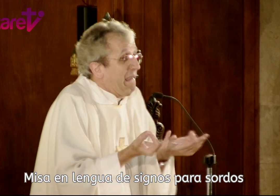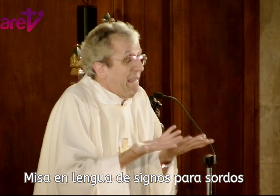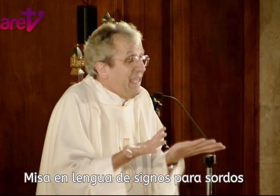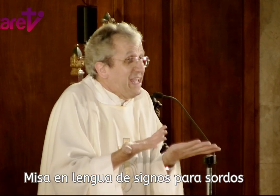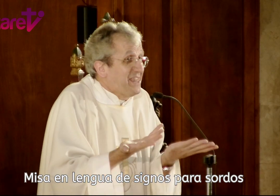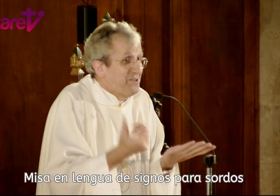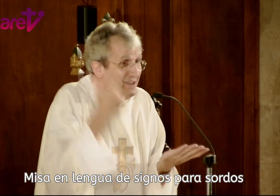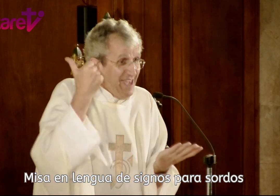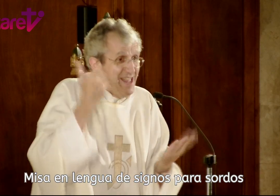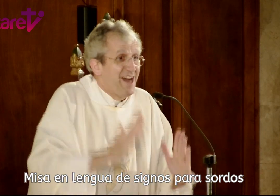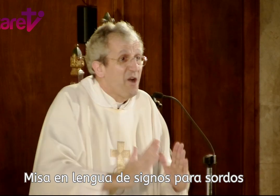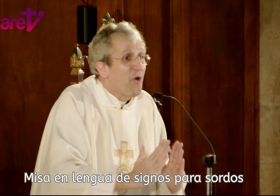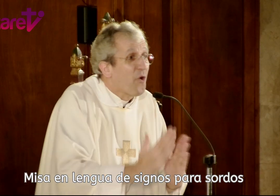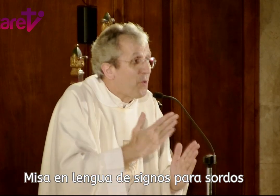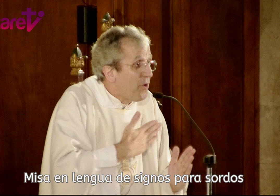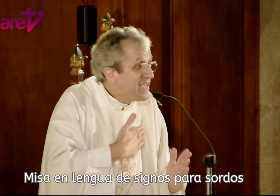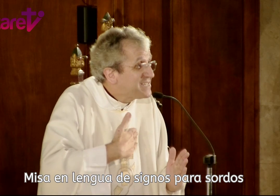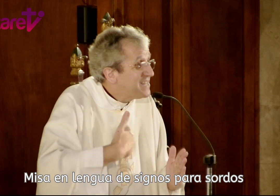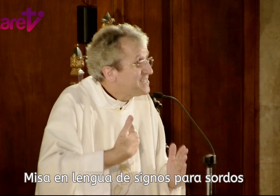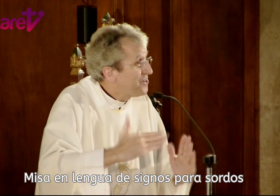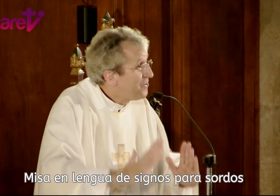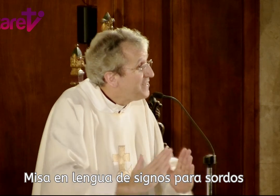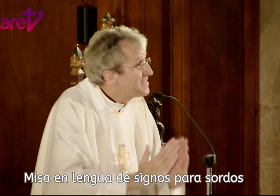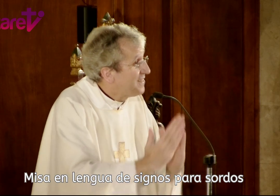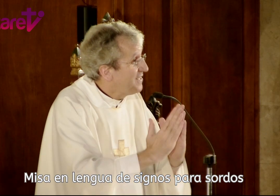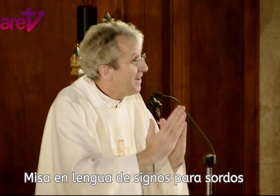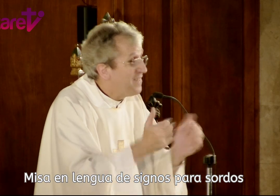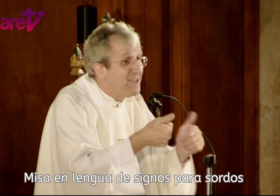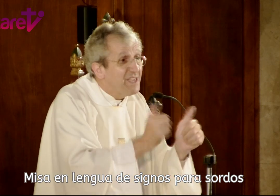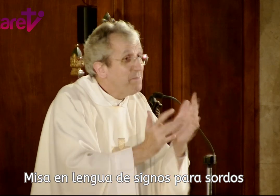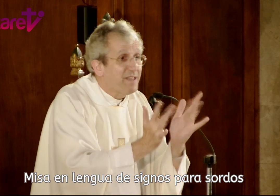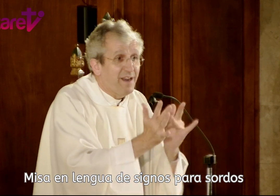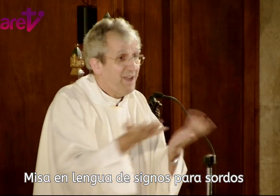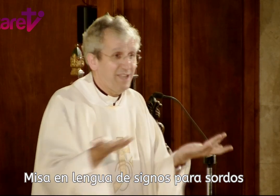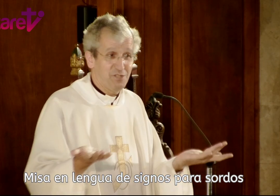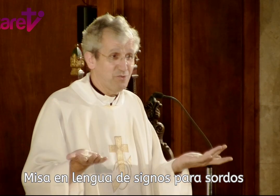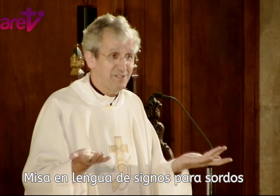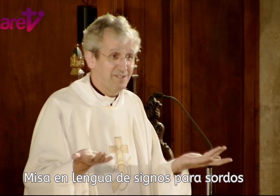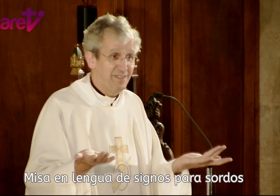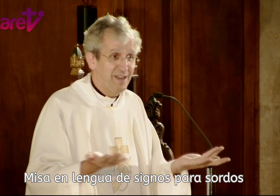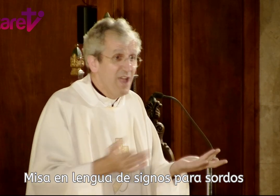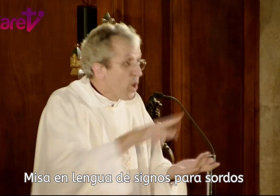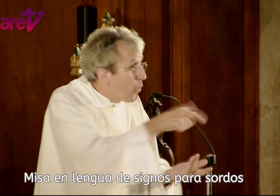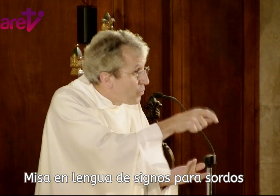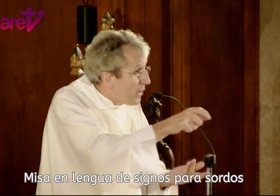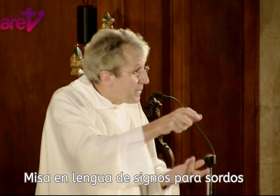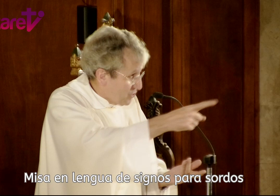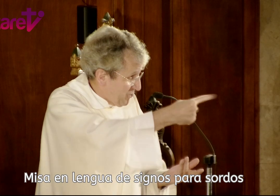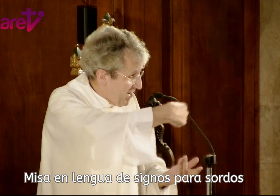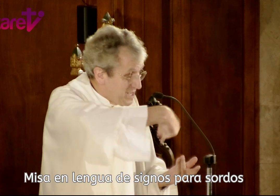¿qué hizo ella como ese deseo de santidad? Imitar a Jesús. Es decir, cuando una persona, y